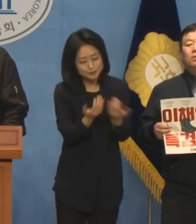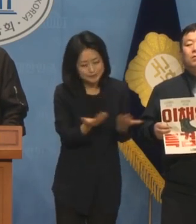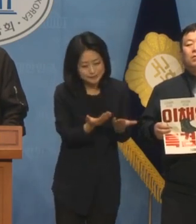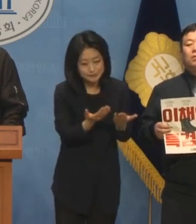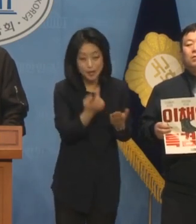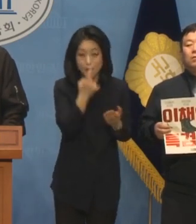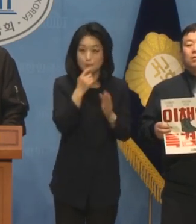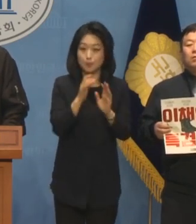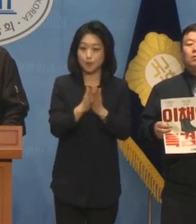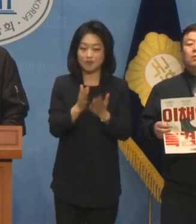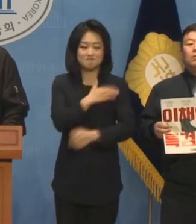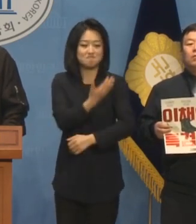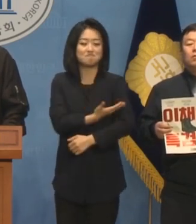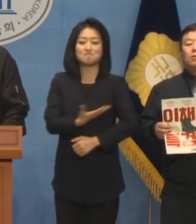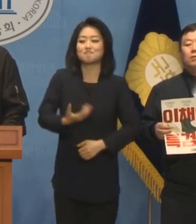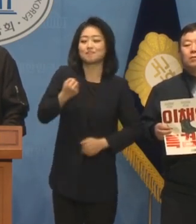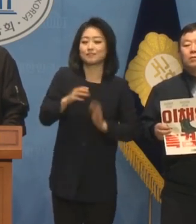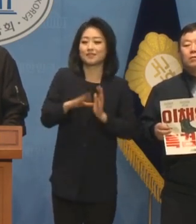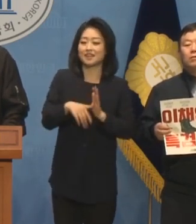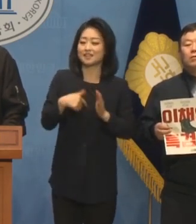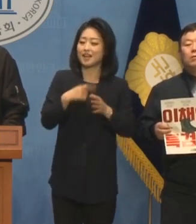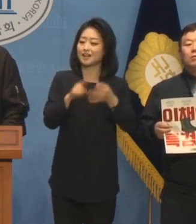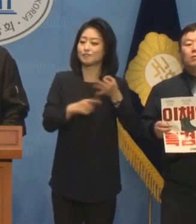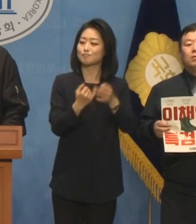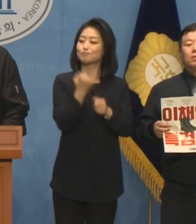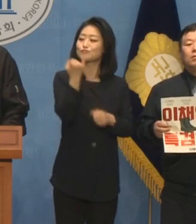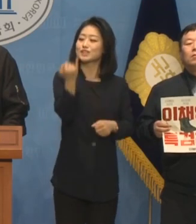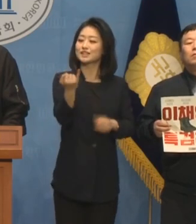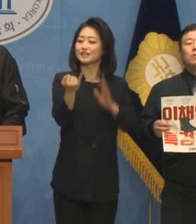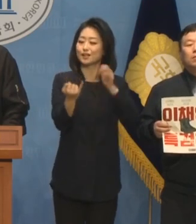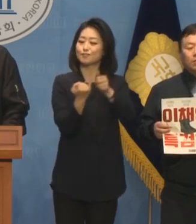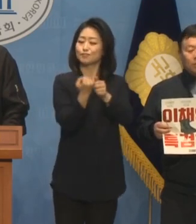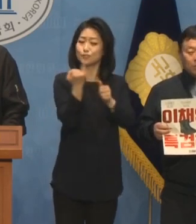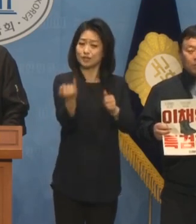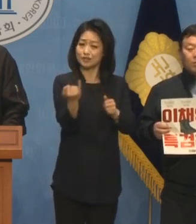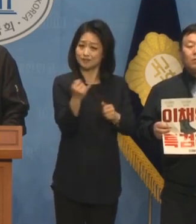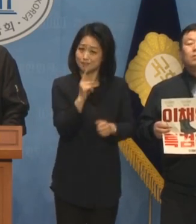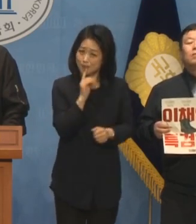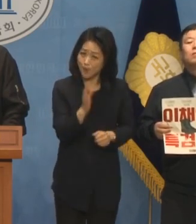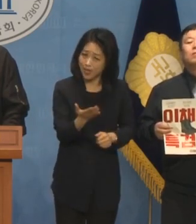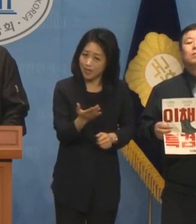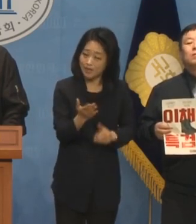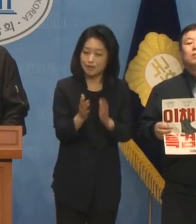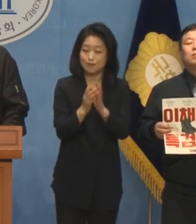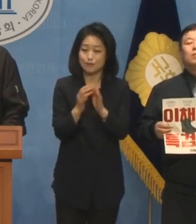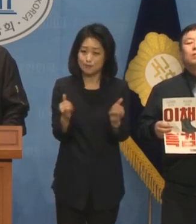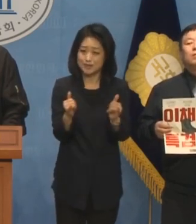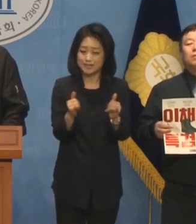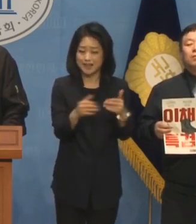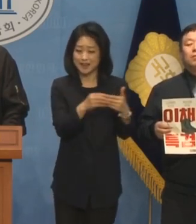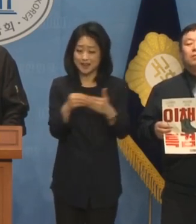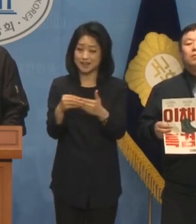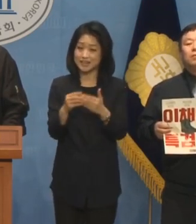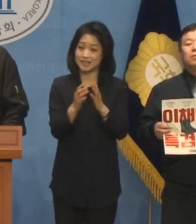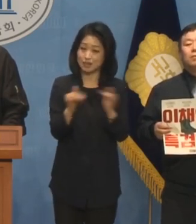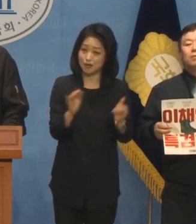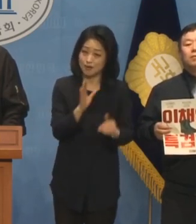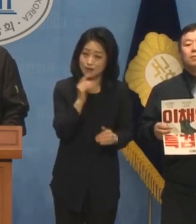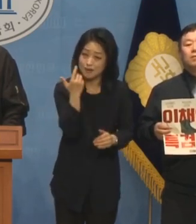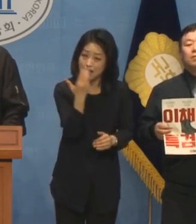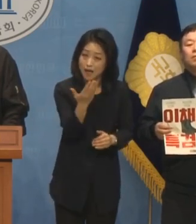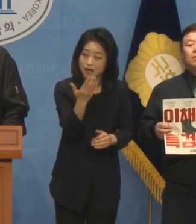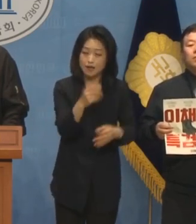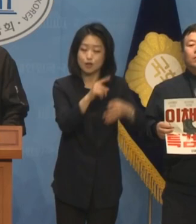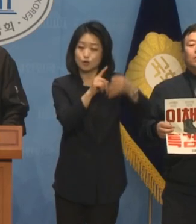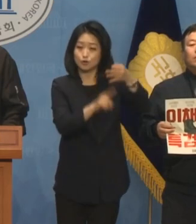본인의 권위를 내세울 때는 영부인이 되는 것입니까 국민을 생각하는 국민의 리더라면 윤성